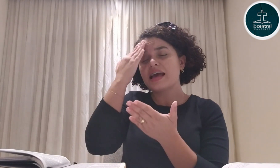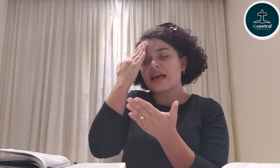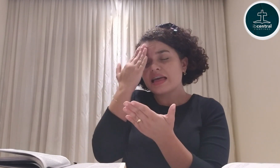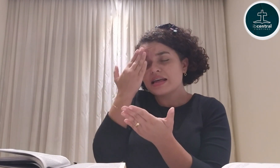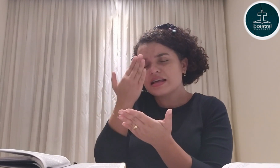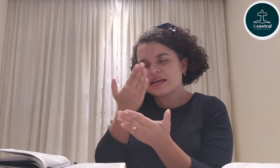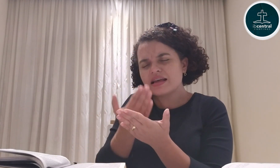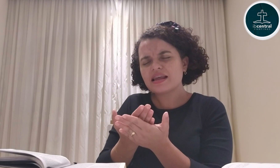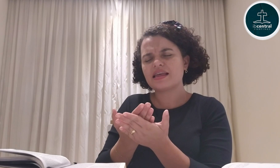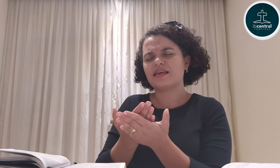Jesus.